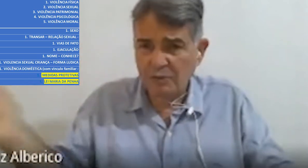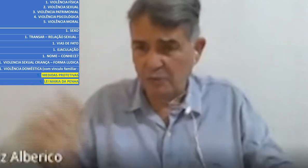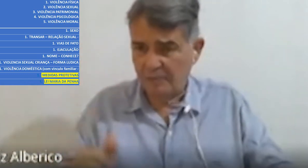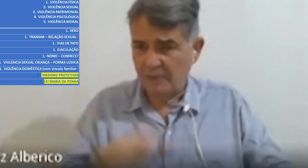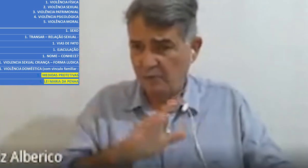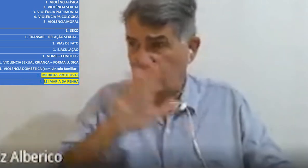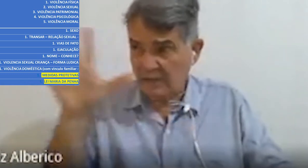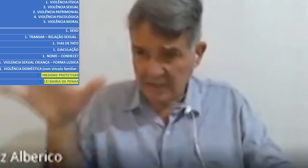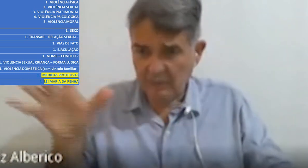vou. Estou dando exemplos.